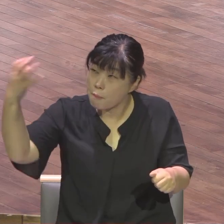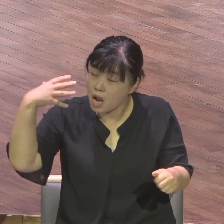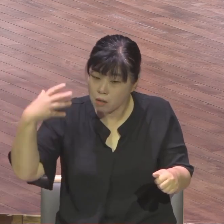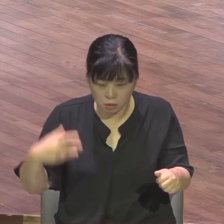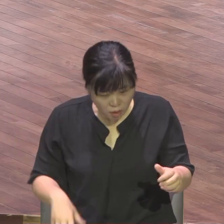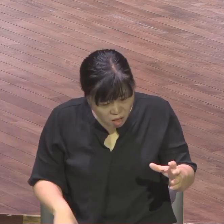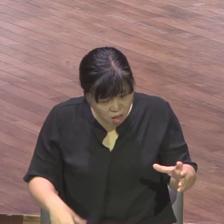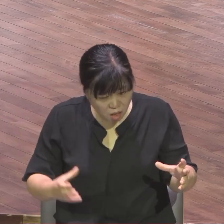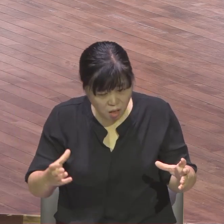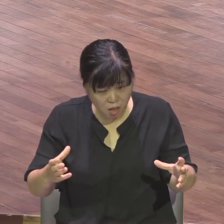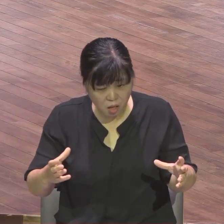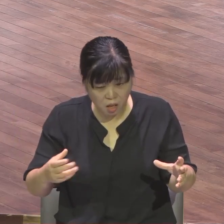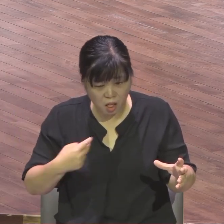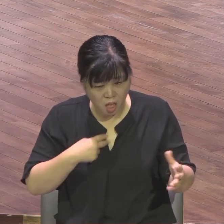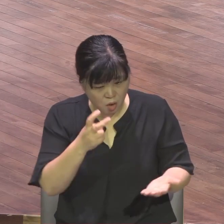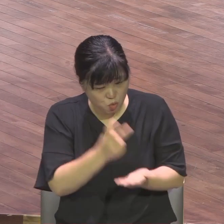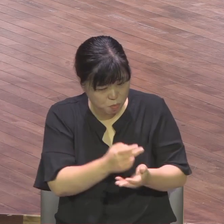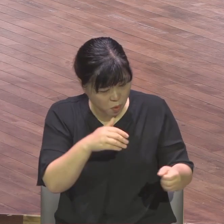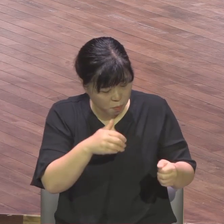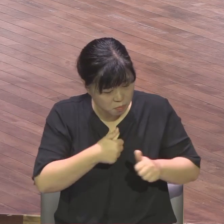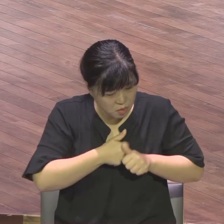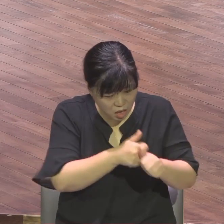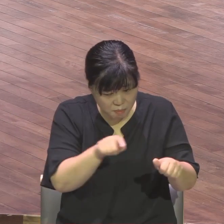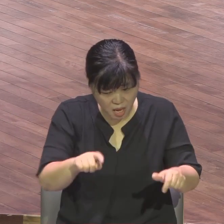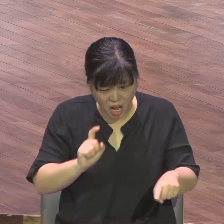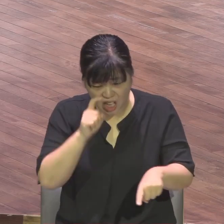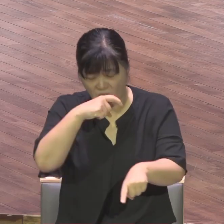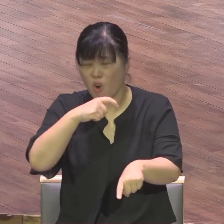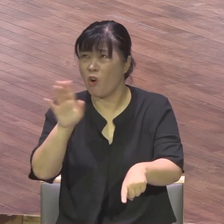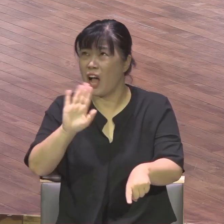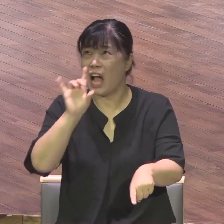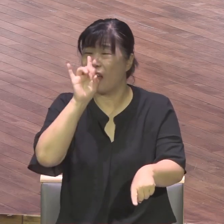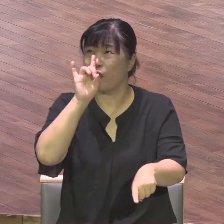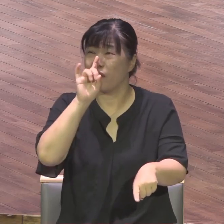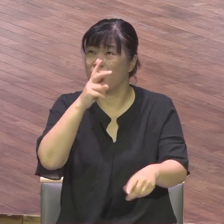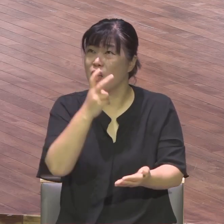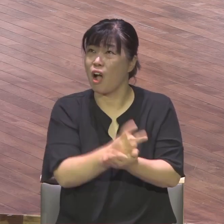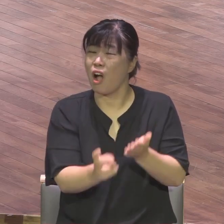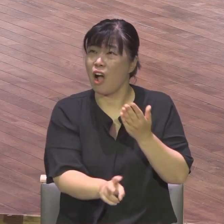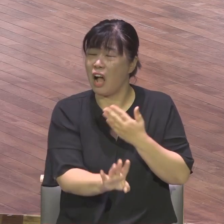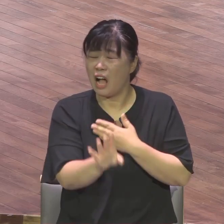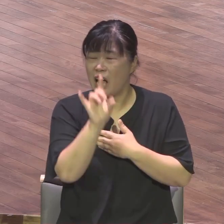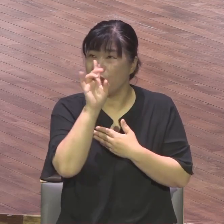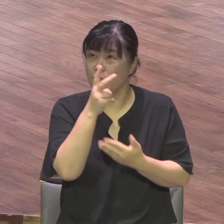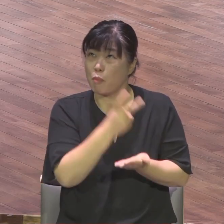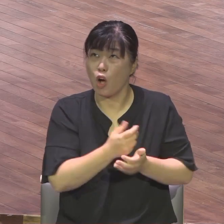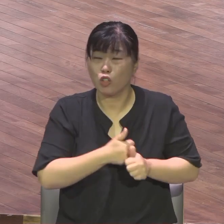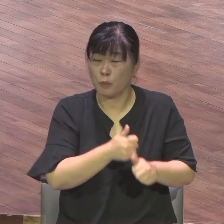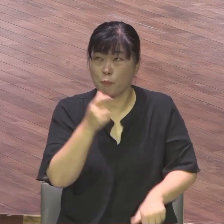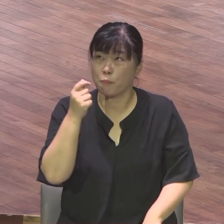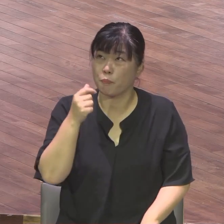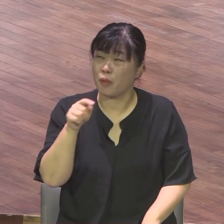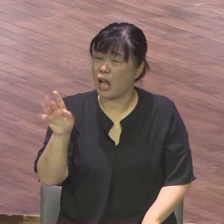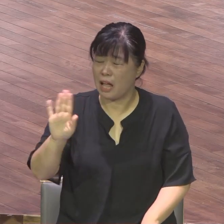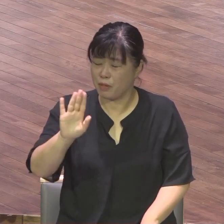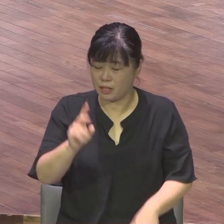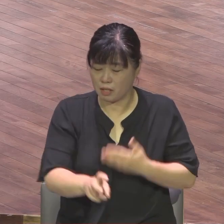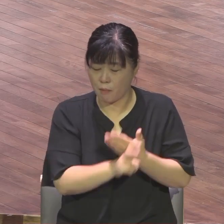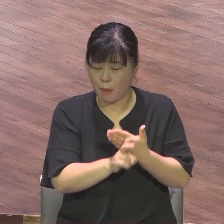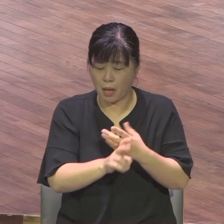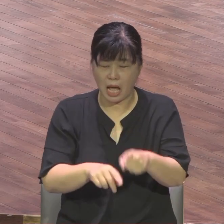베드로가 저는 부정한 음식 결코 먹을 수 없습니다. 그렇게 이야기했어요. 그러니까 또 음성이